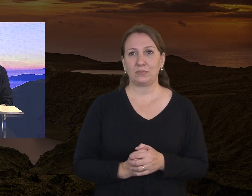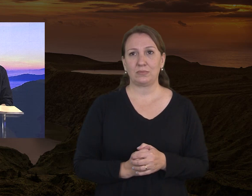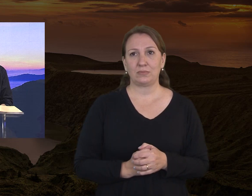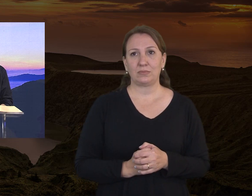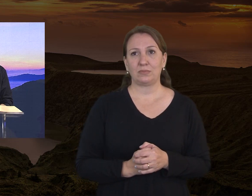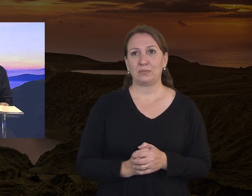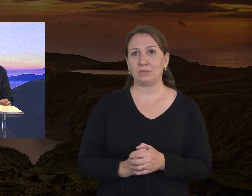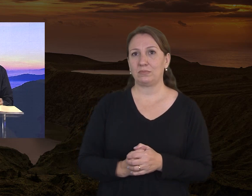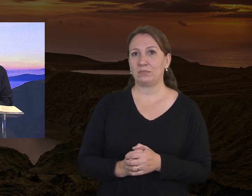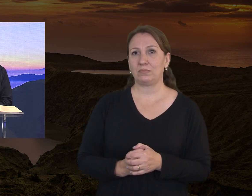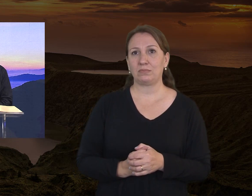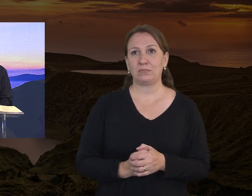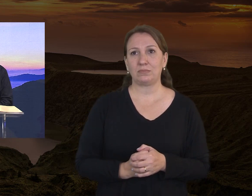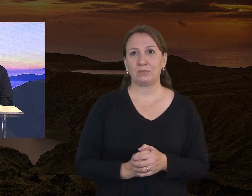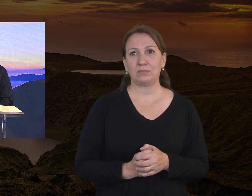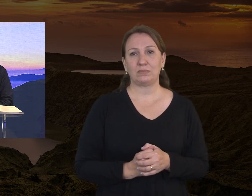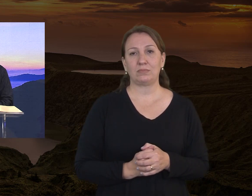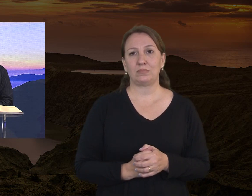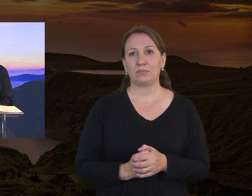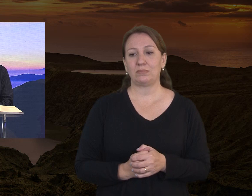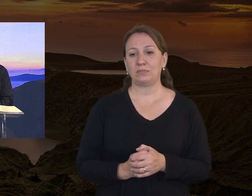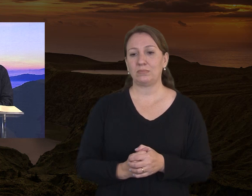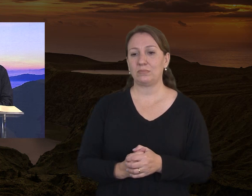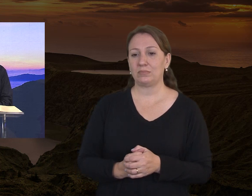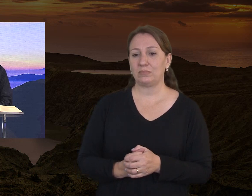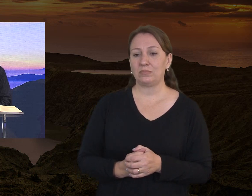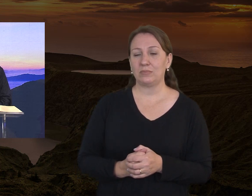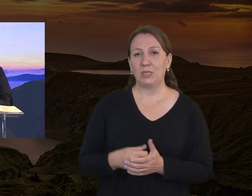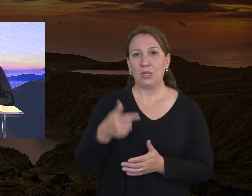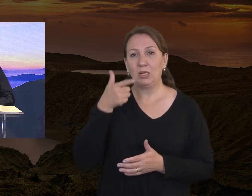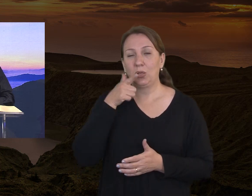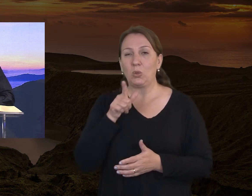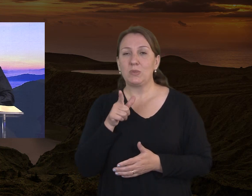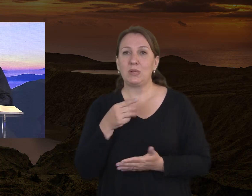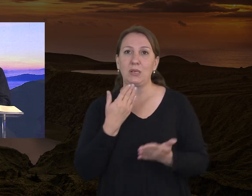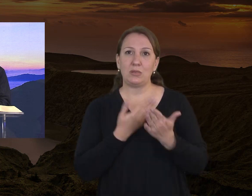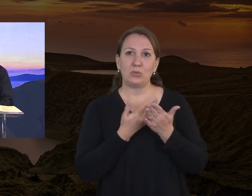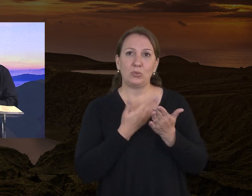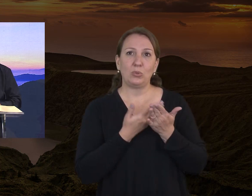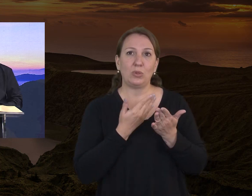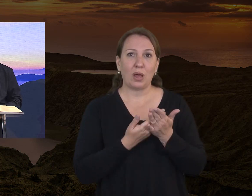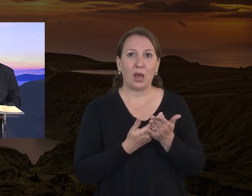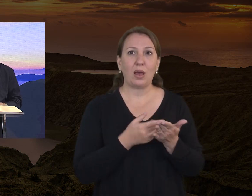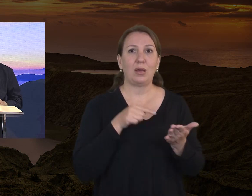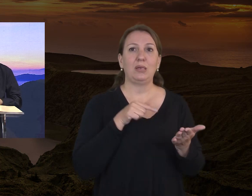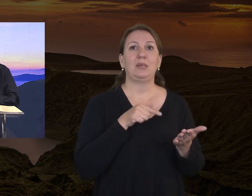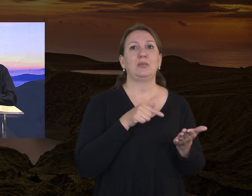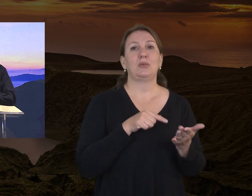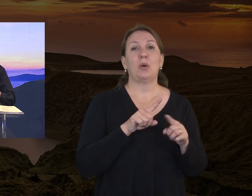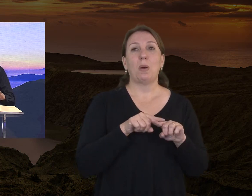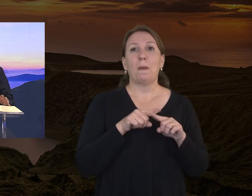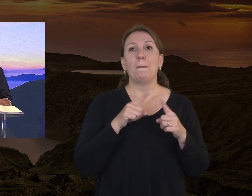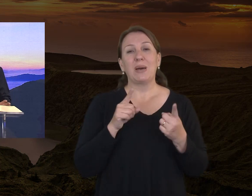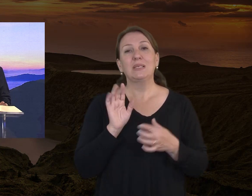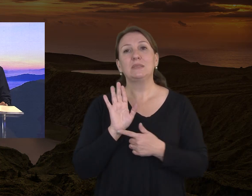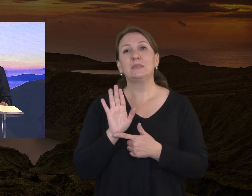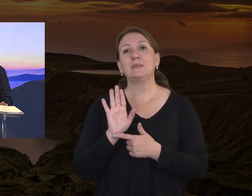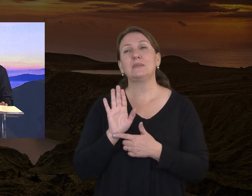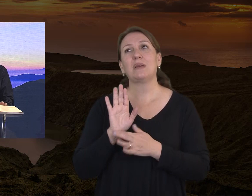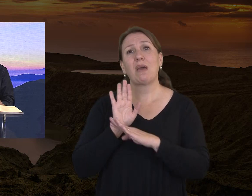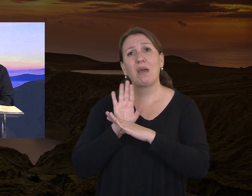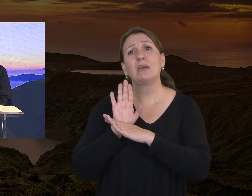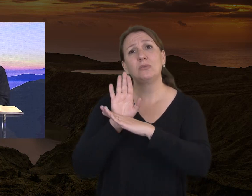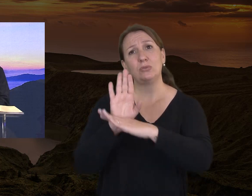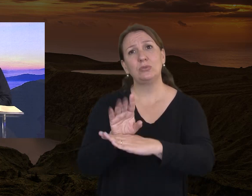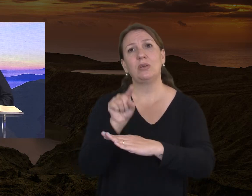Eu não tive muito tempo para fazer aplicações, espero que os irmãos ajudem vocês a fazer, tem muitas aplicações a